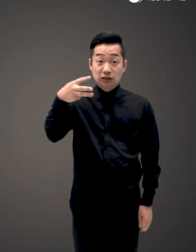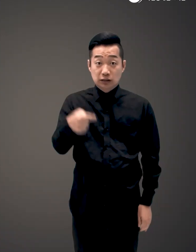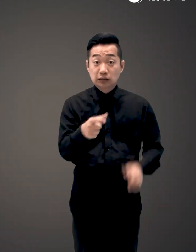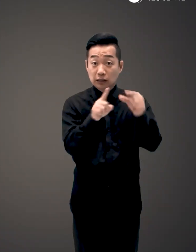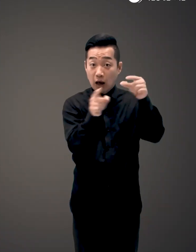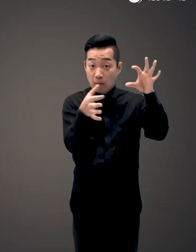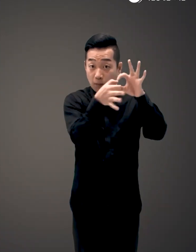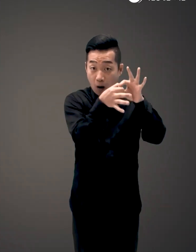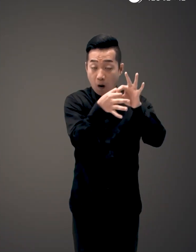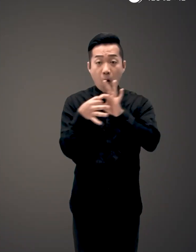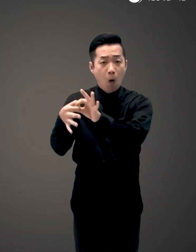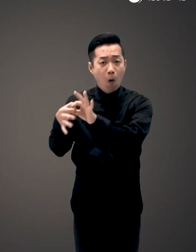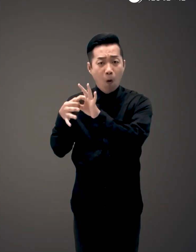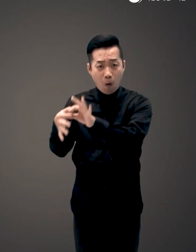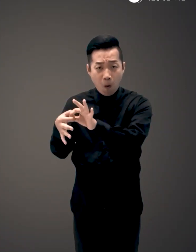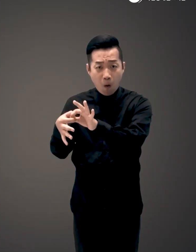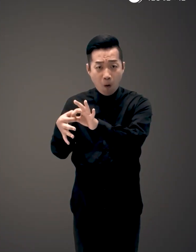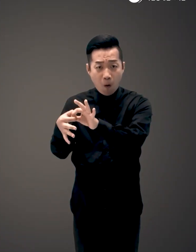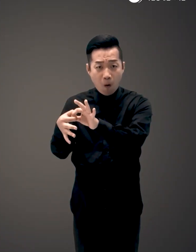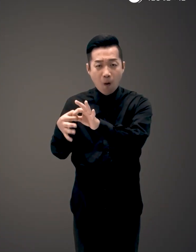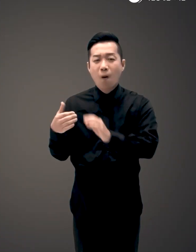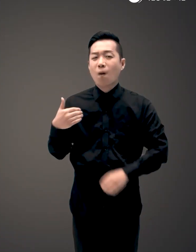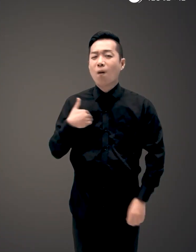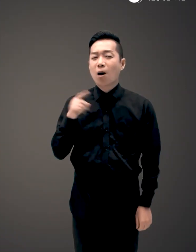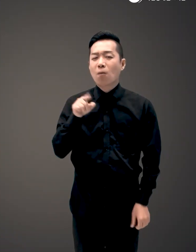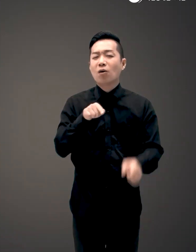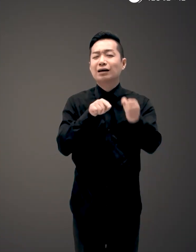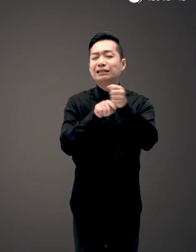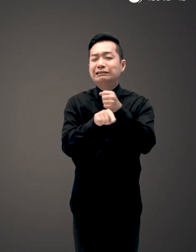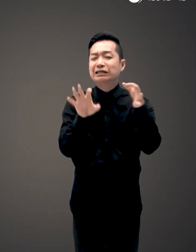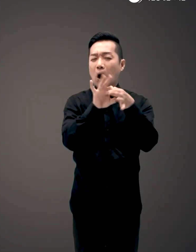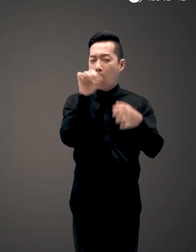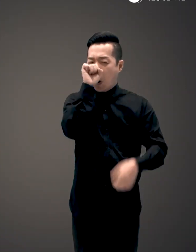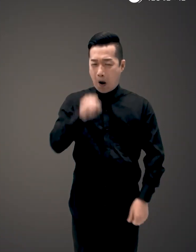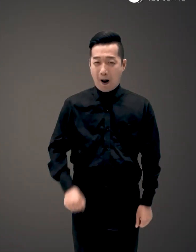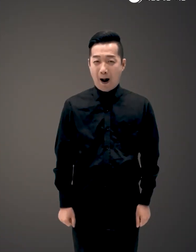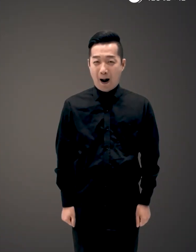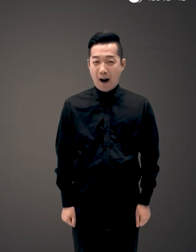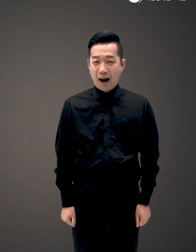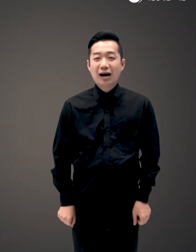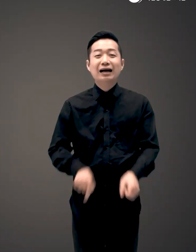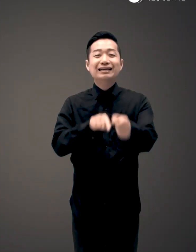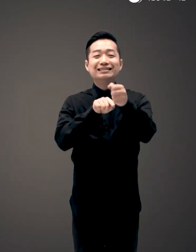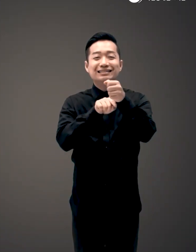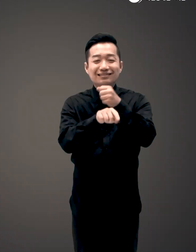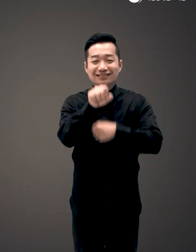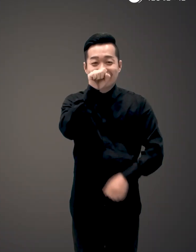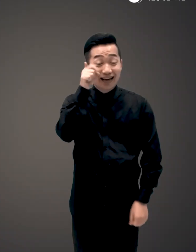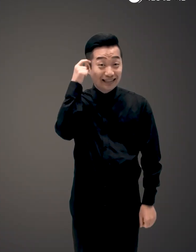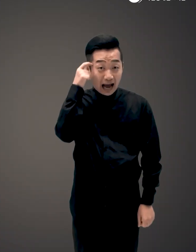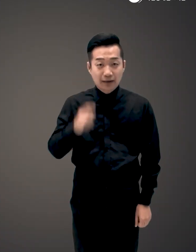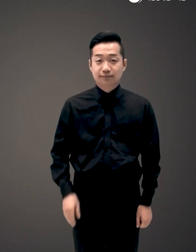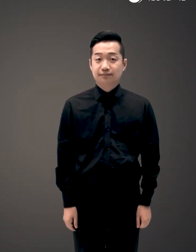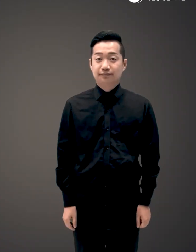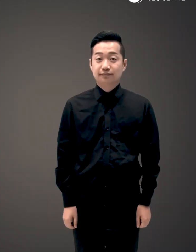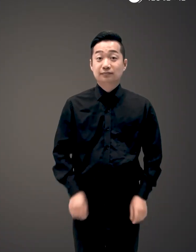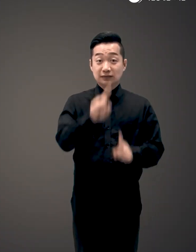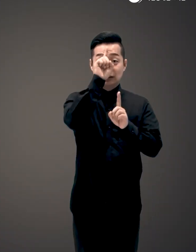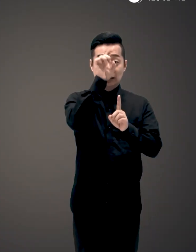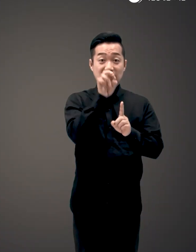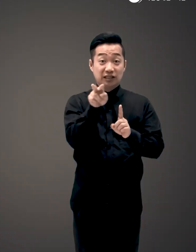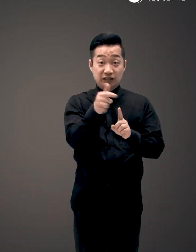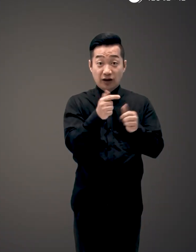또 그렇게 연결이 되는 게 제가 또 의미충이잖아요. 그렇게 의미를 또 부여해보고, 또